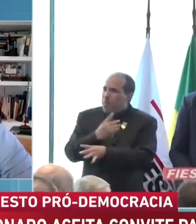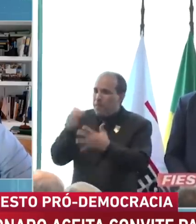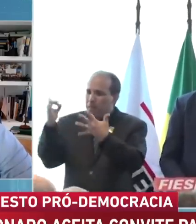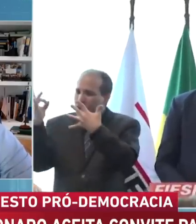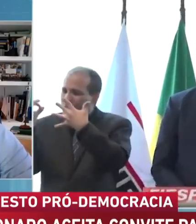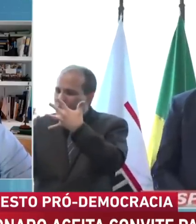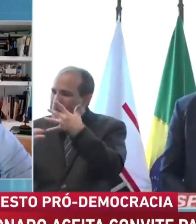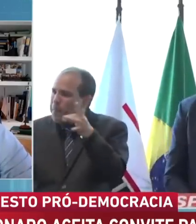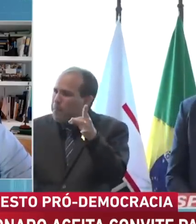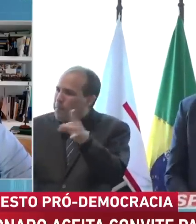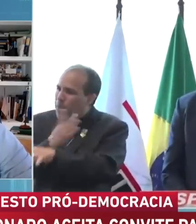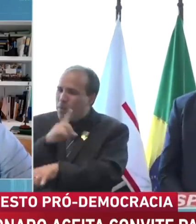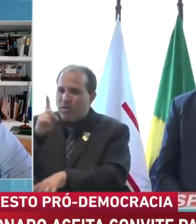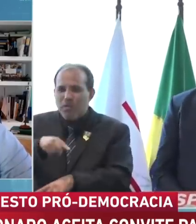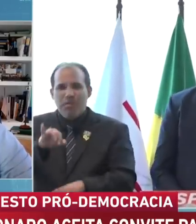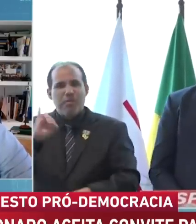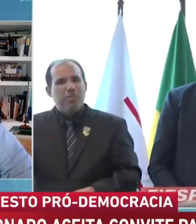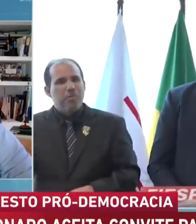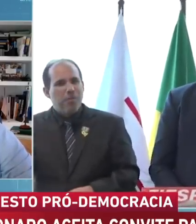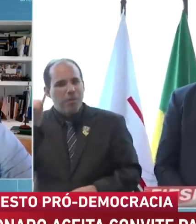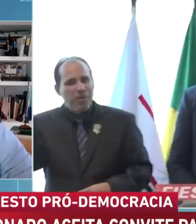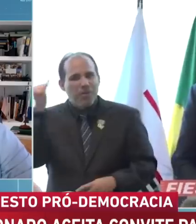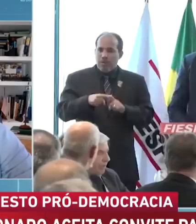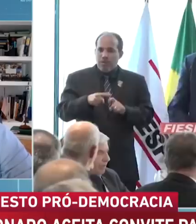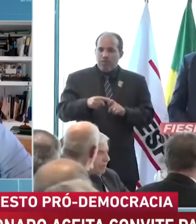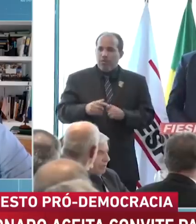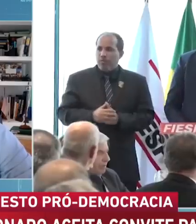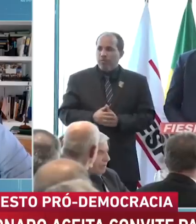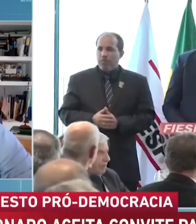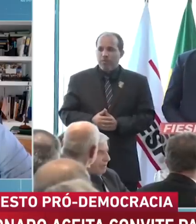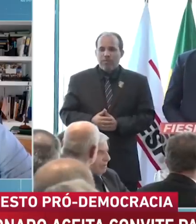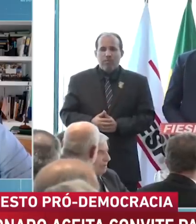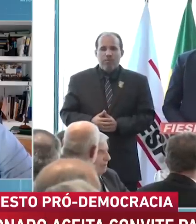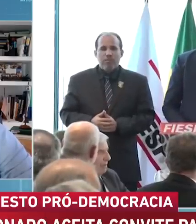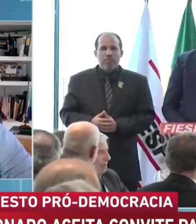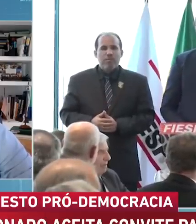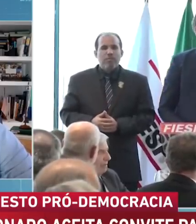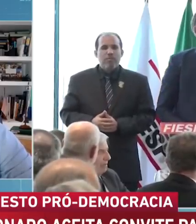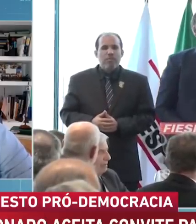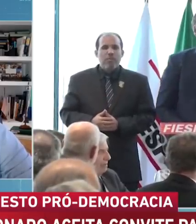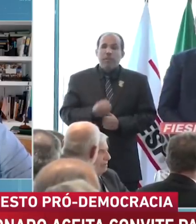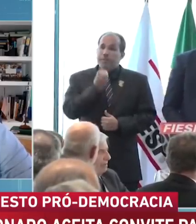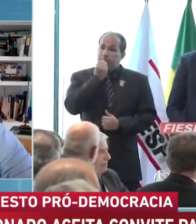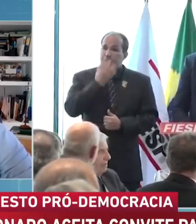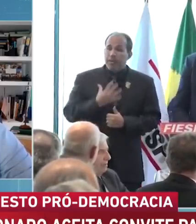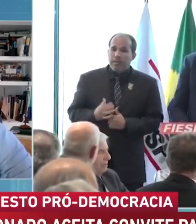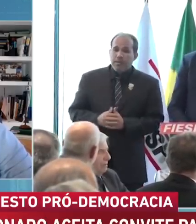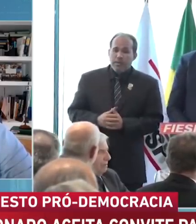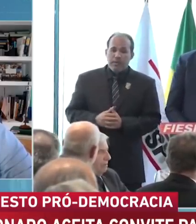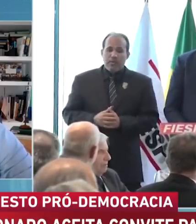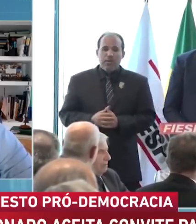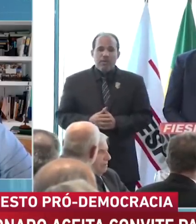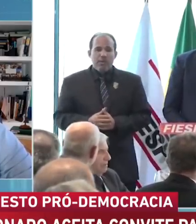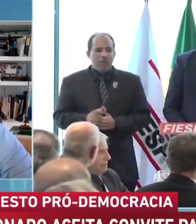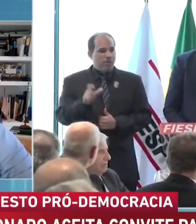calam diante de situações em que um poder invade o poder do outro. A gente acabou de ver isso nesse